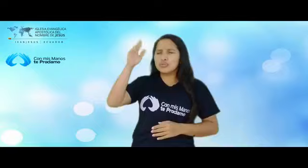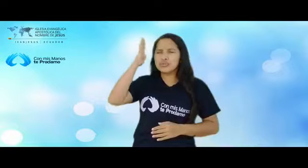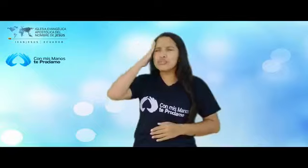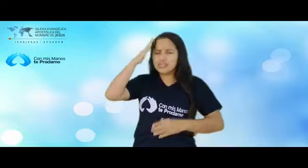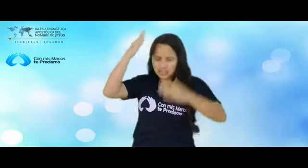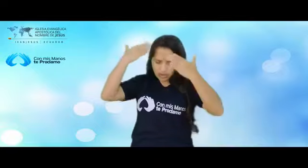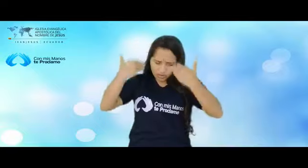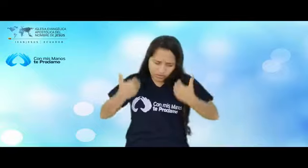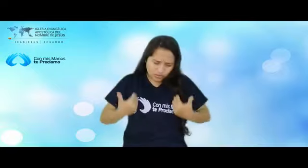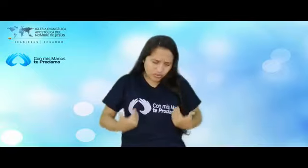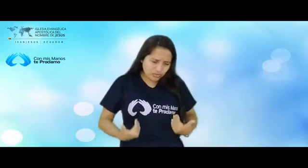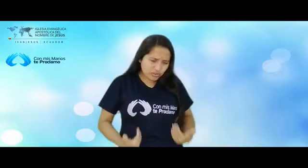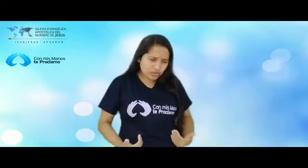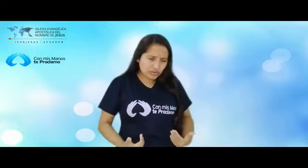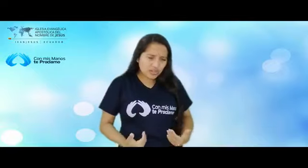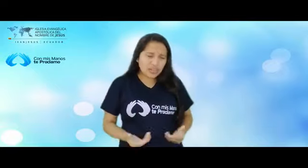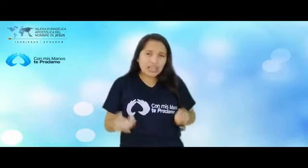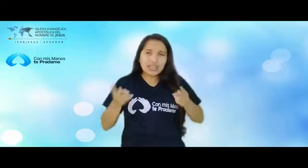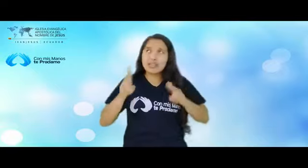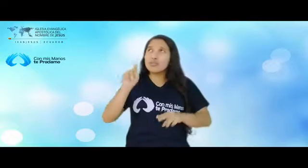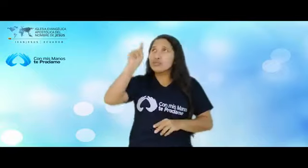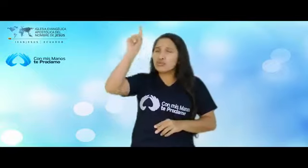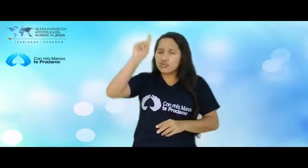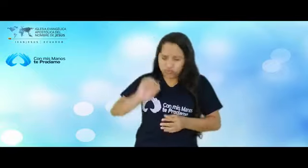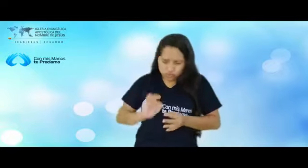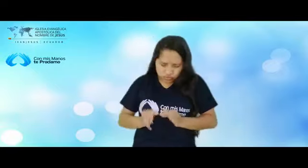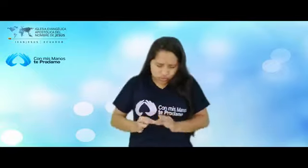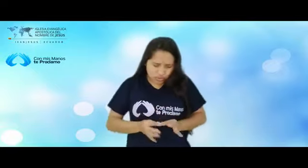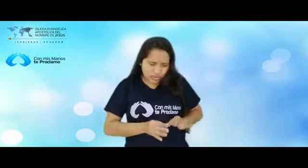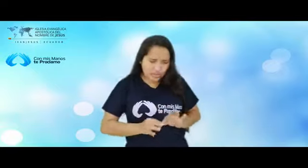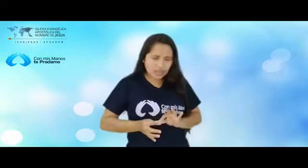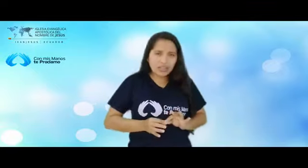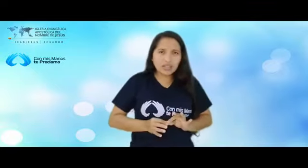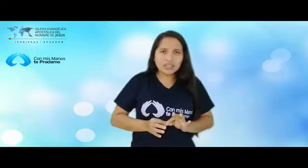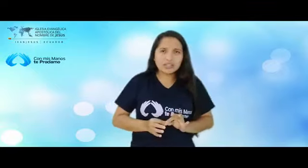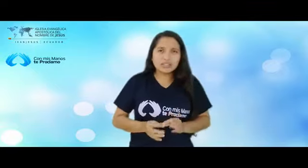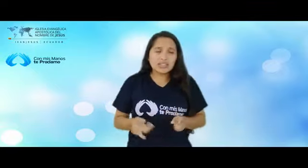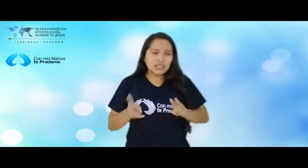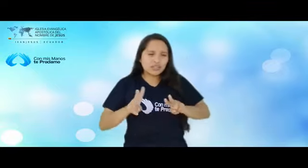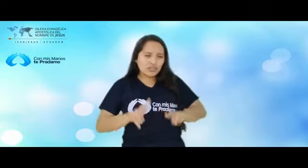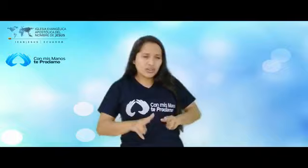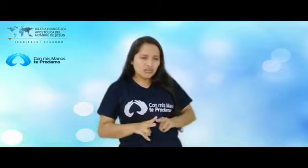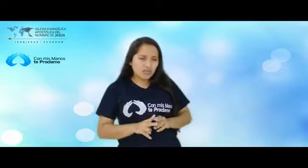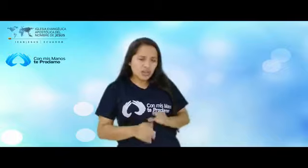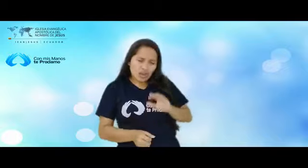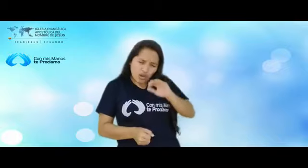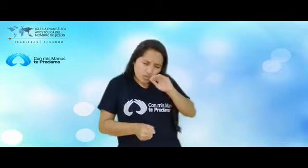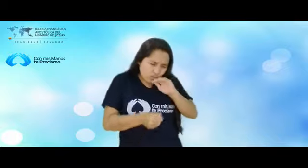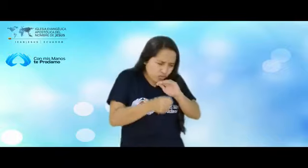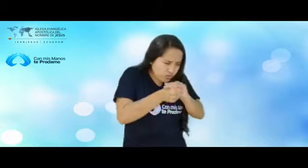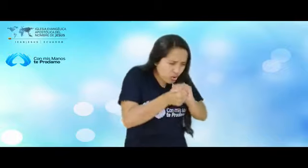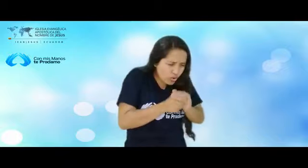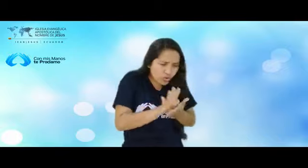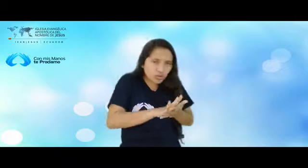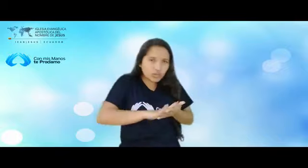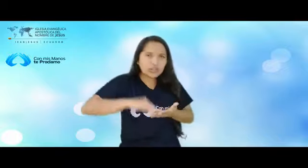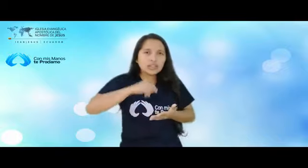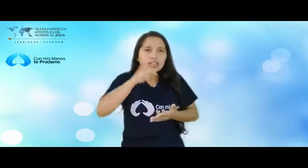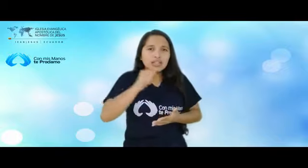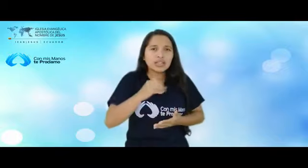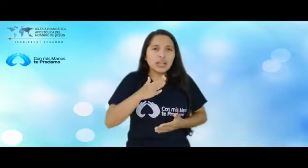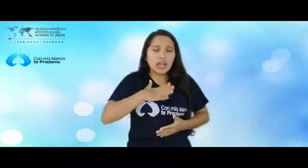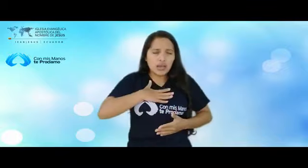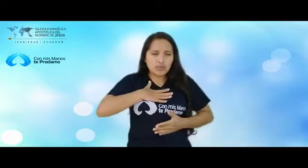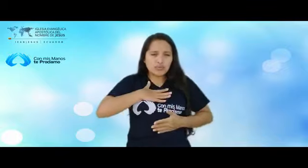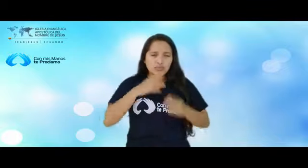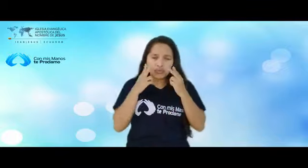cuerpo, bien que en lo oculto fui formado y entretejido en lo más profundo de la tierra. Mi